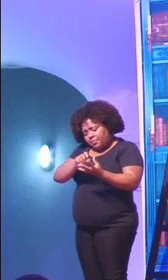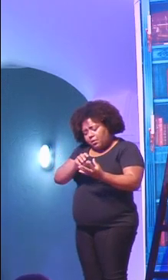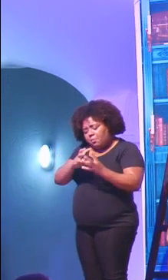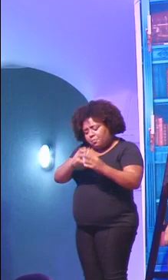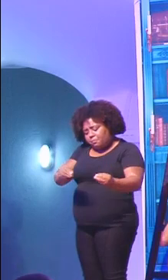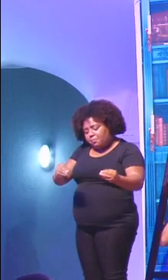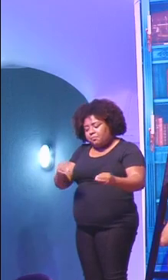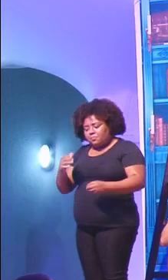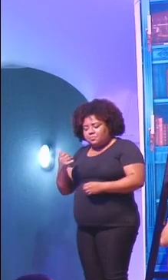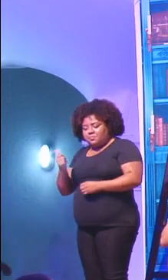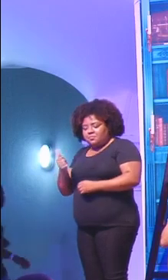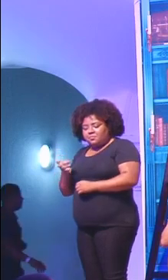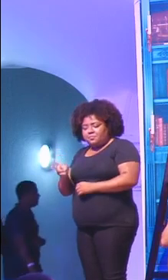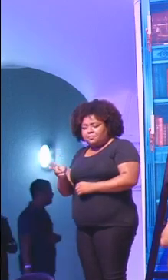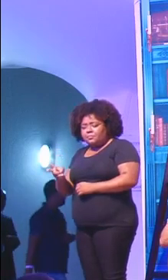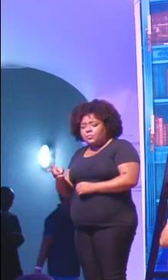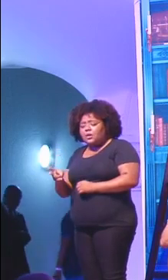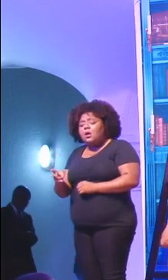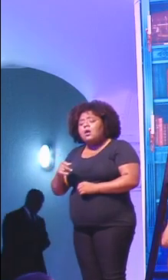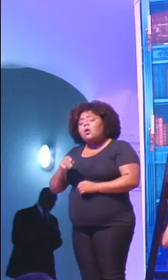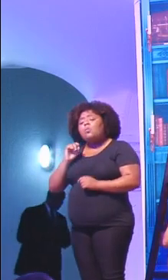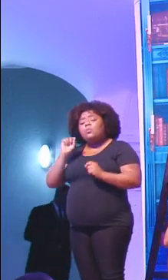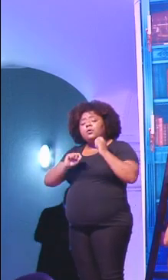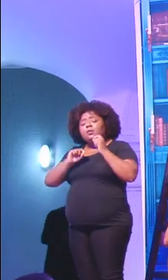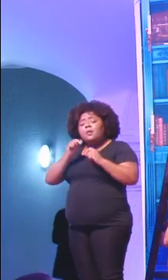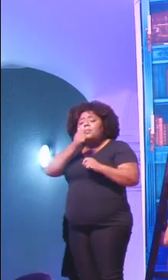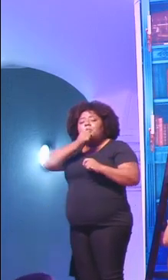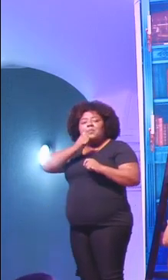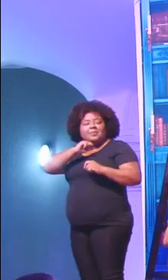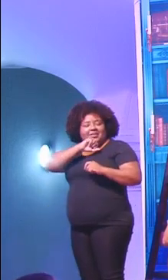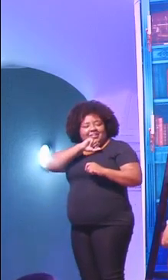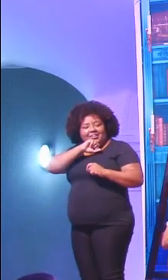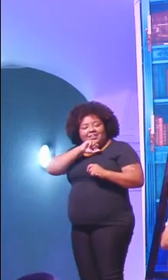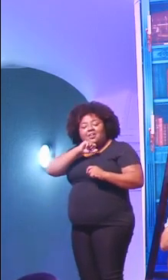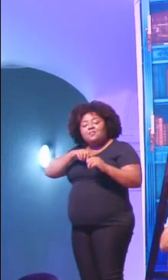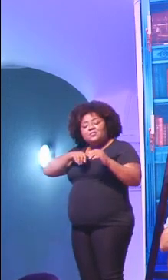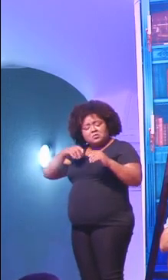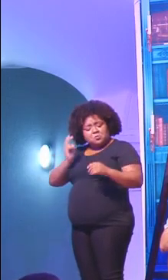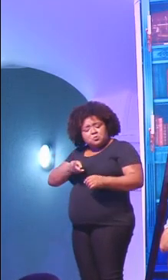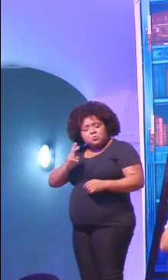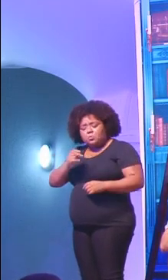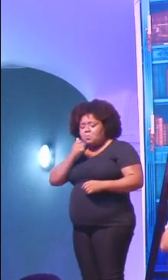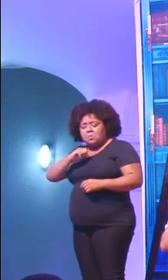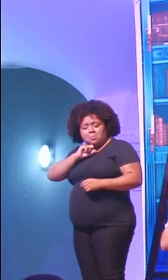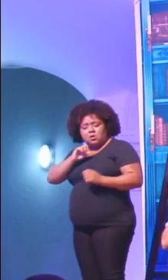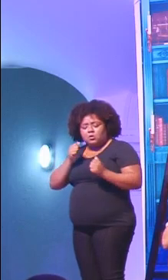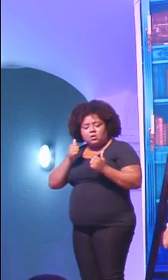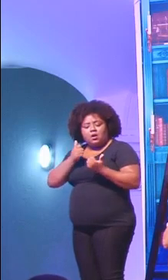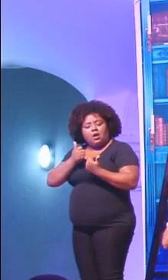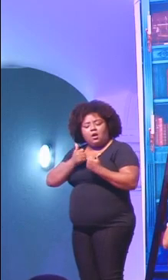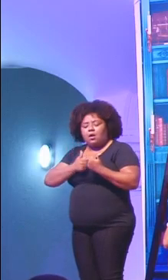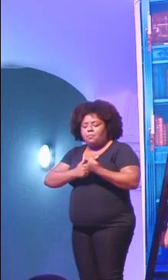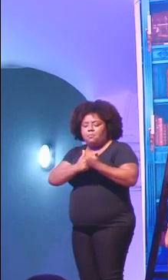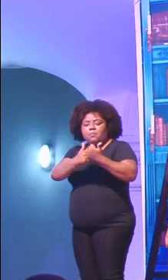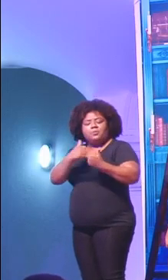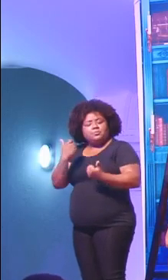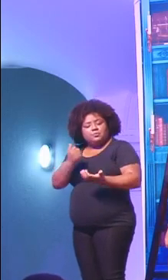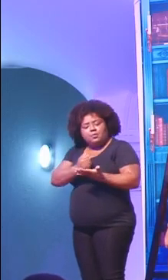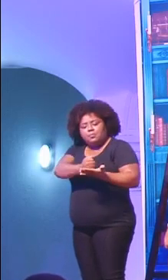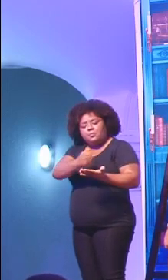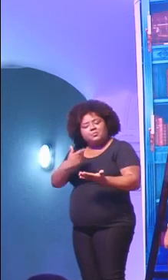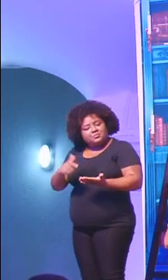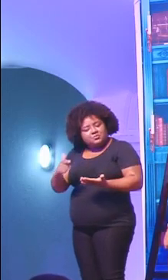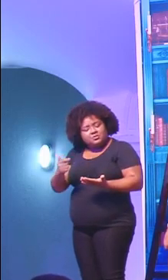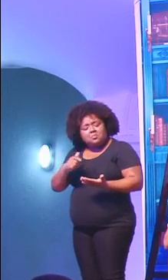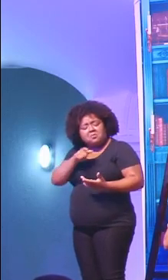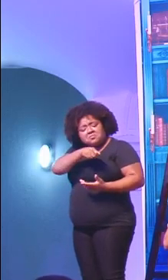apoiava? Tadinha de minha mãe, vocês devem achar que ela é malvada, mas não. Ela tinha boas intenções, né? Mas